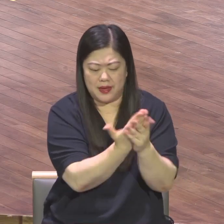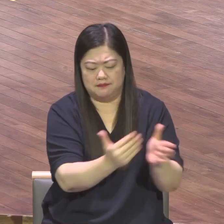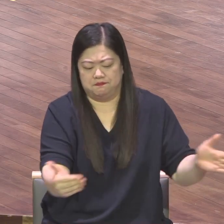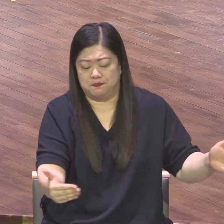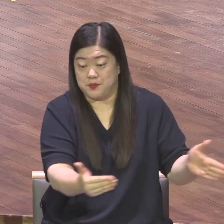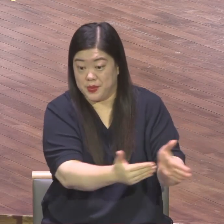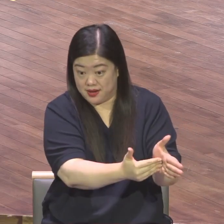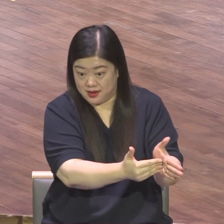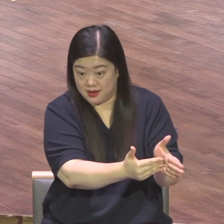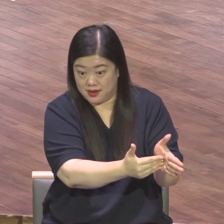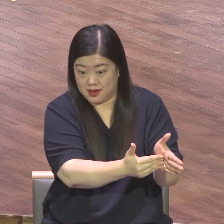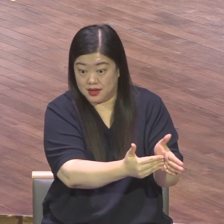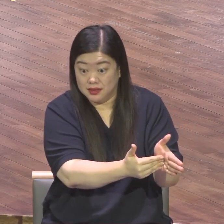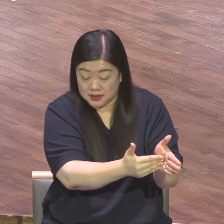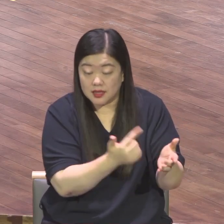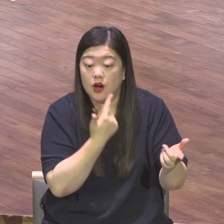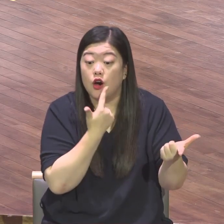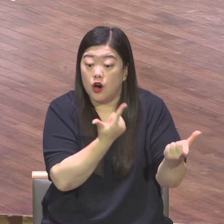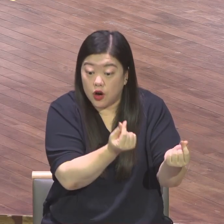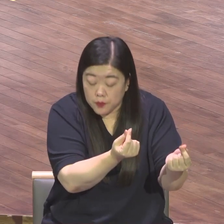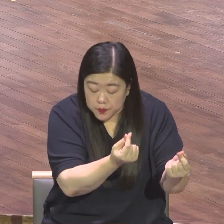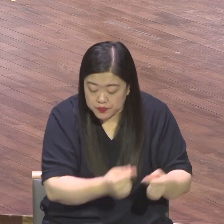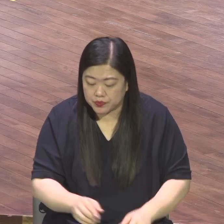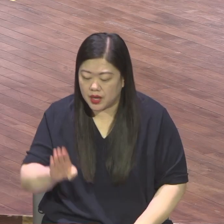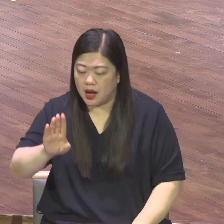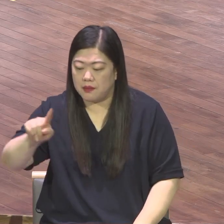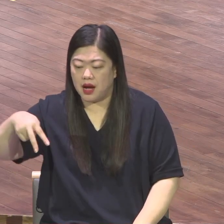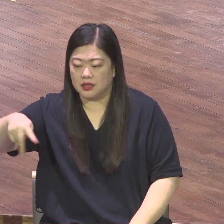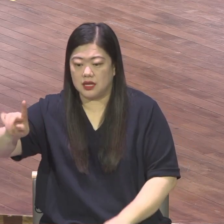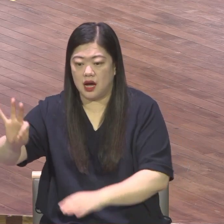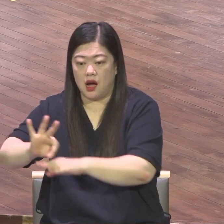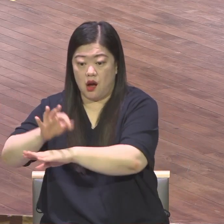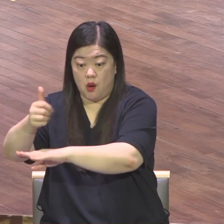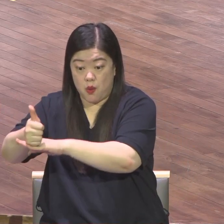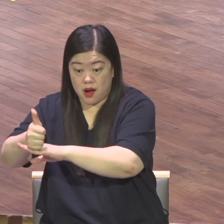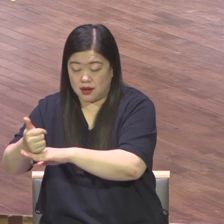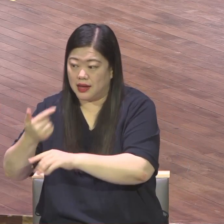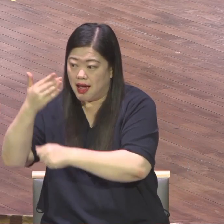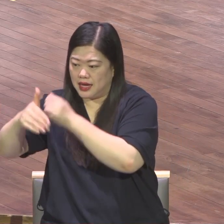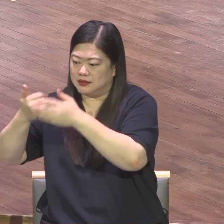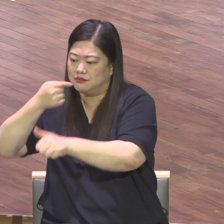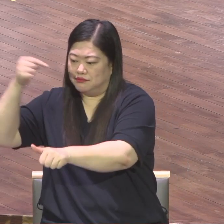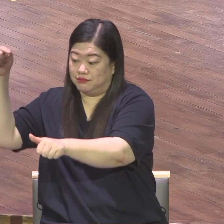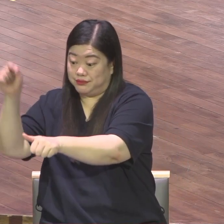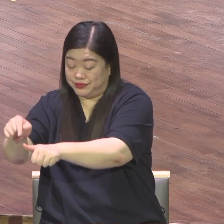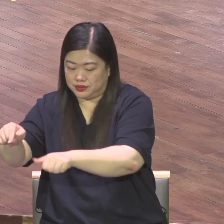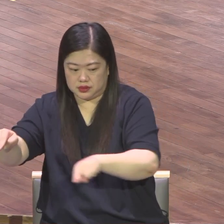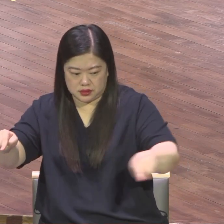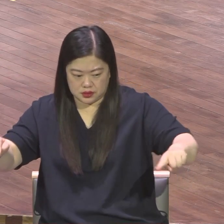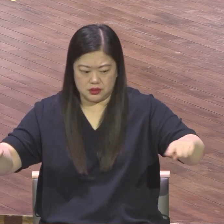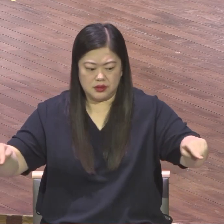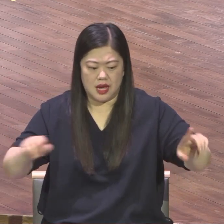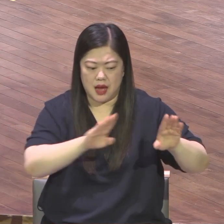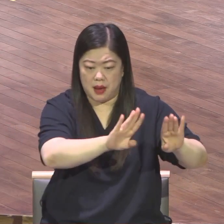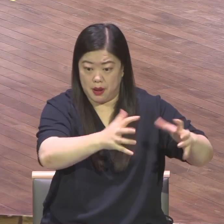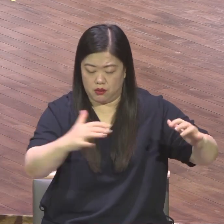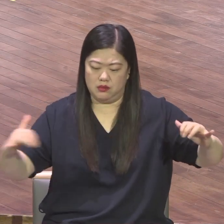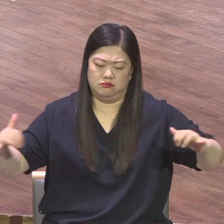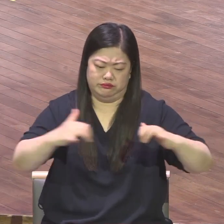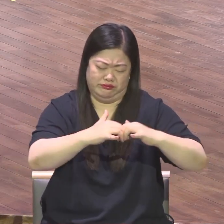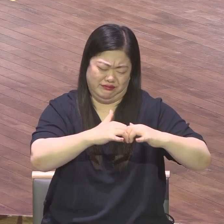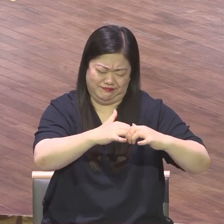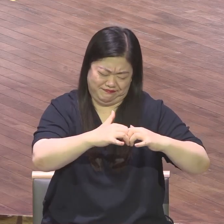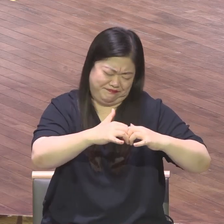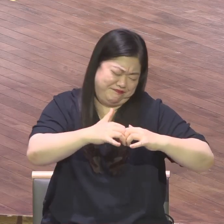구원하실 예표를 지금 하고 있는 예표. 이 구약에는 전부 다 이 구원의 서정 속에 일어난 이 예표의